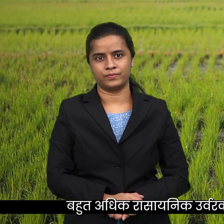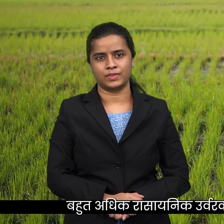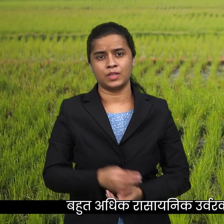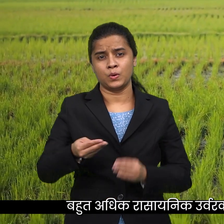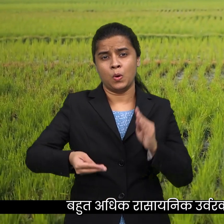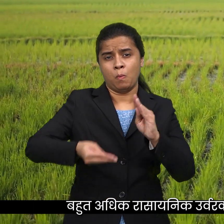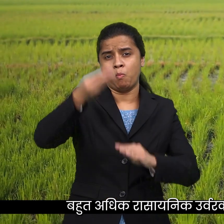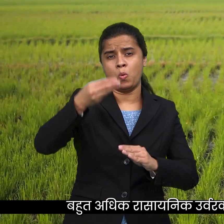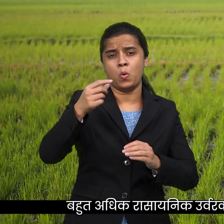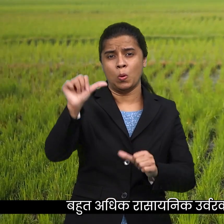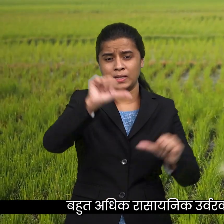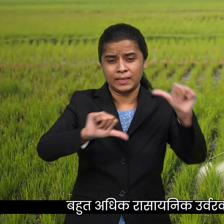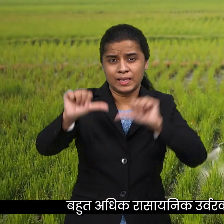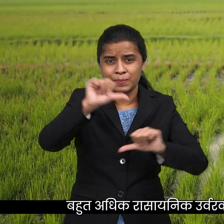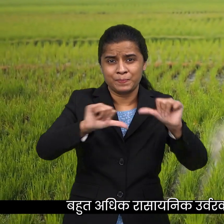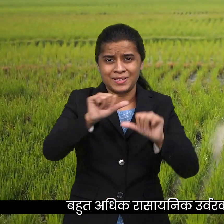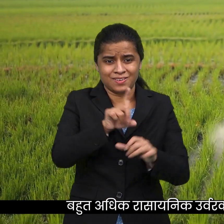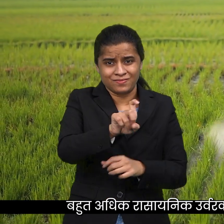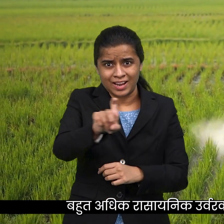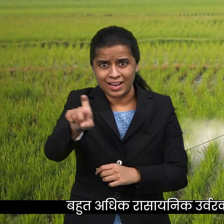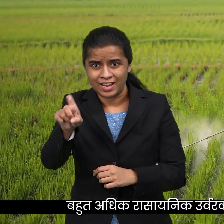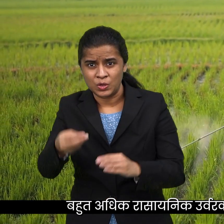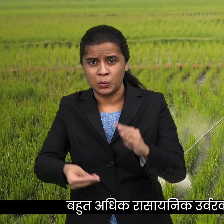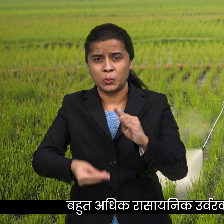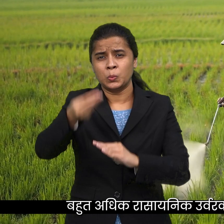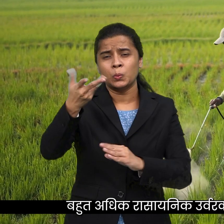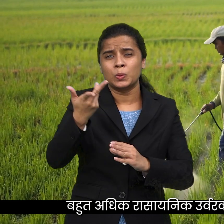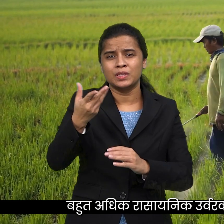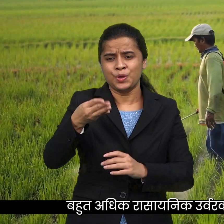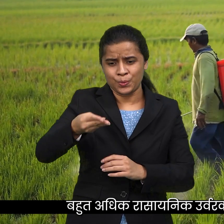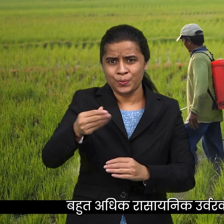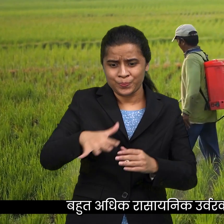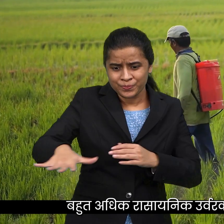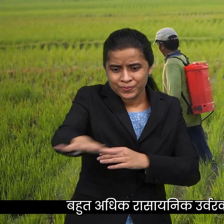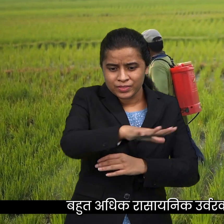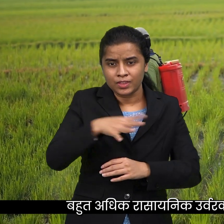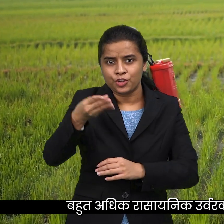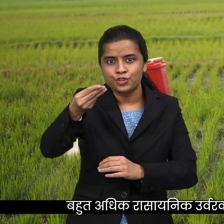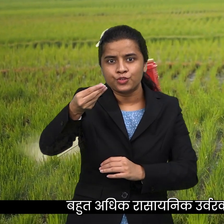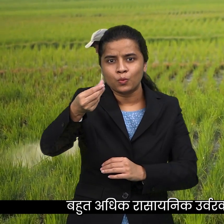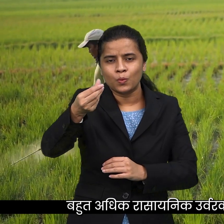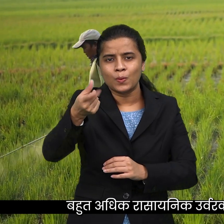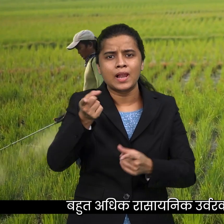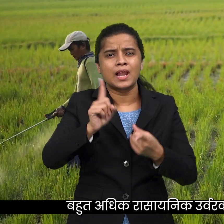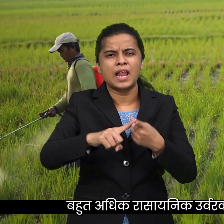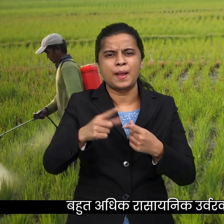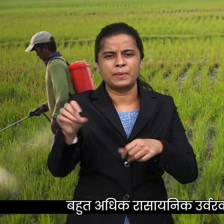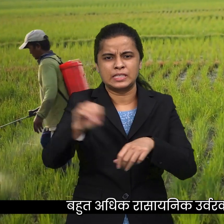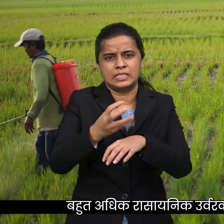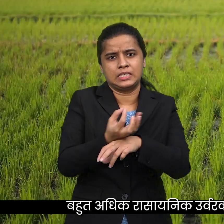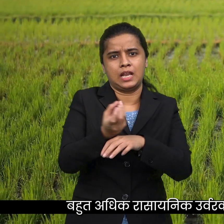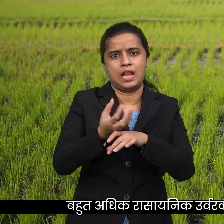बहुत अधिक रासायनिक उर्वरकों के उपयोग से मिट्टी अम्लीय हो जाती है।